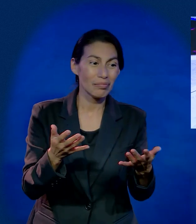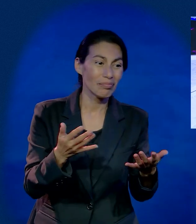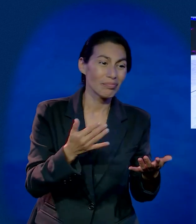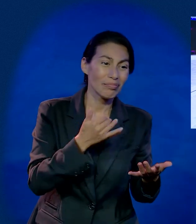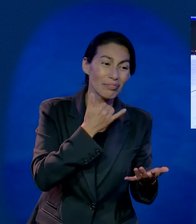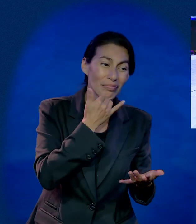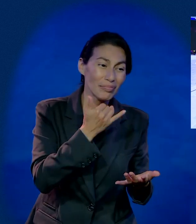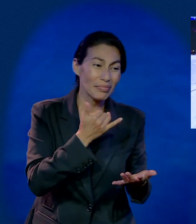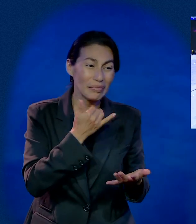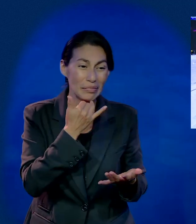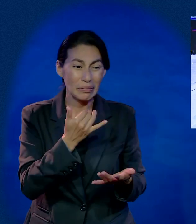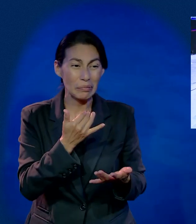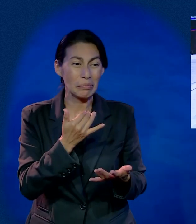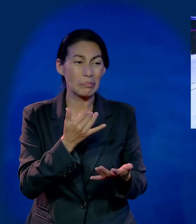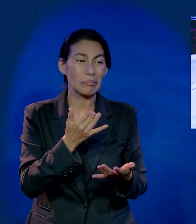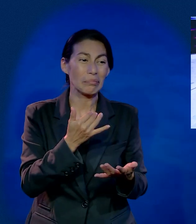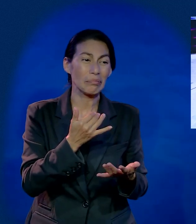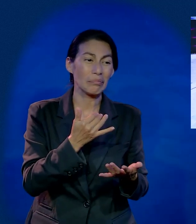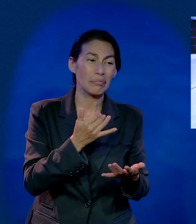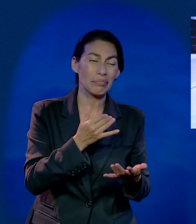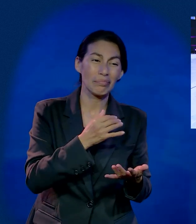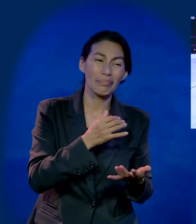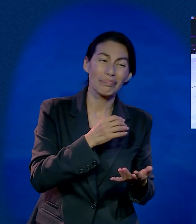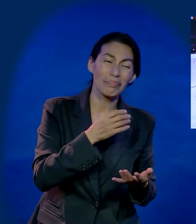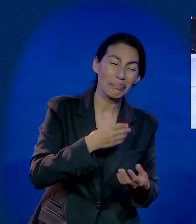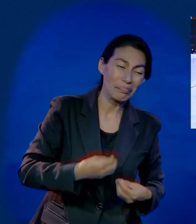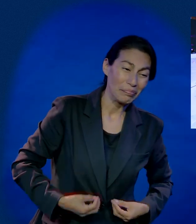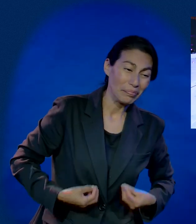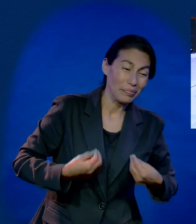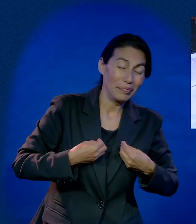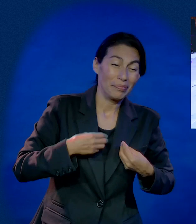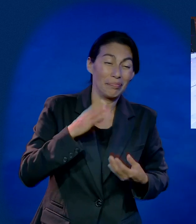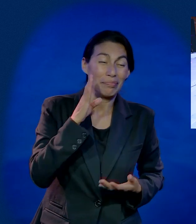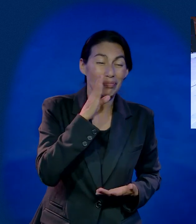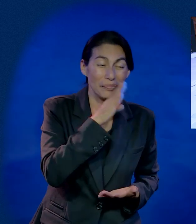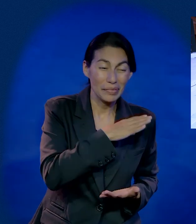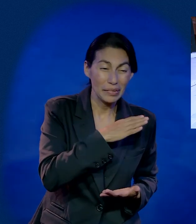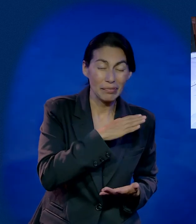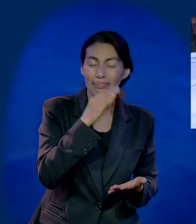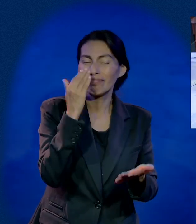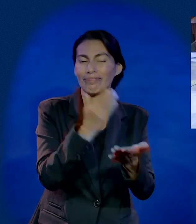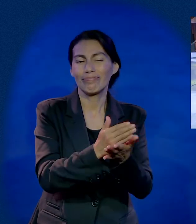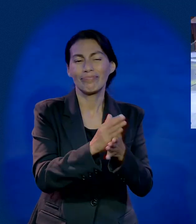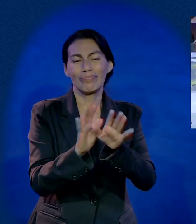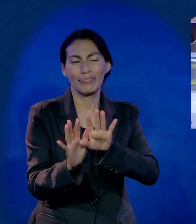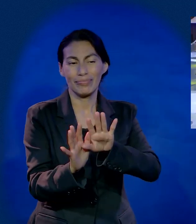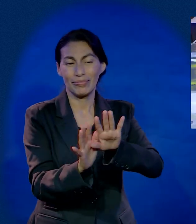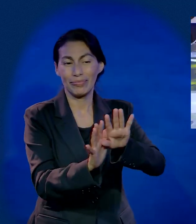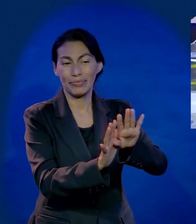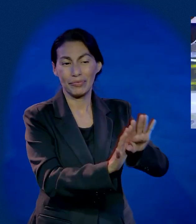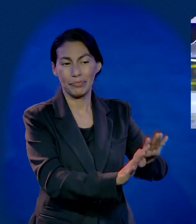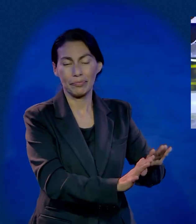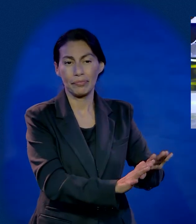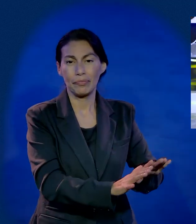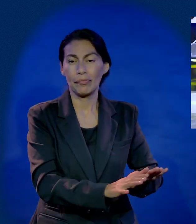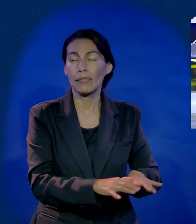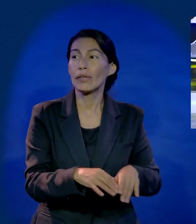Canaán. Ya basta del Egipto en nuestra vida,